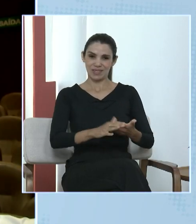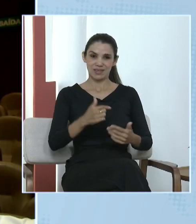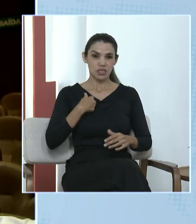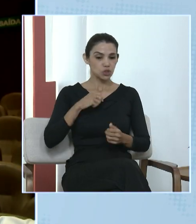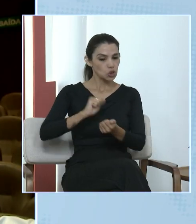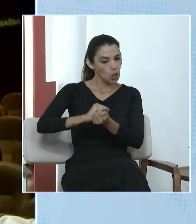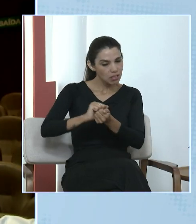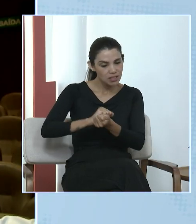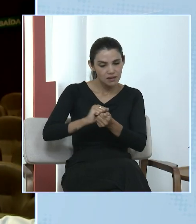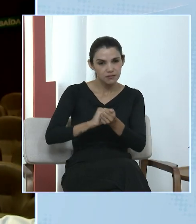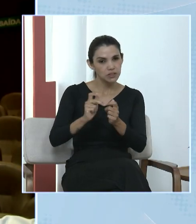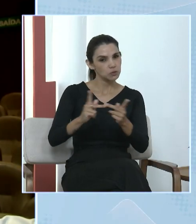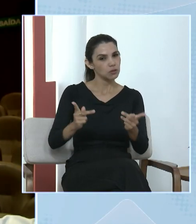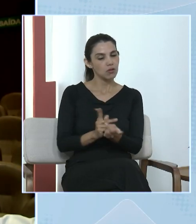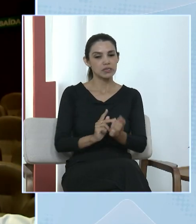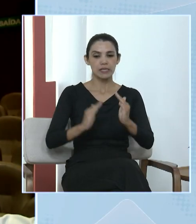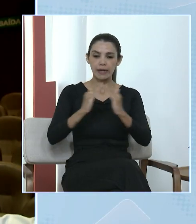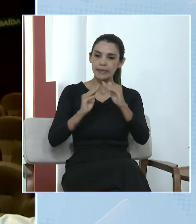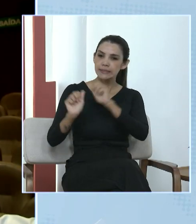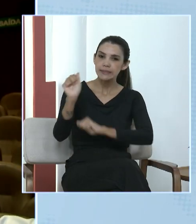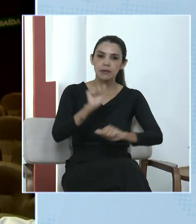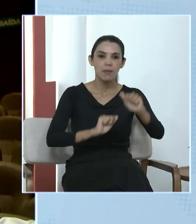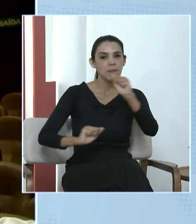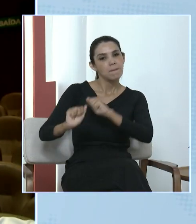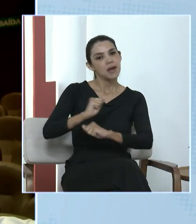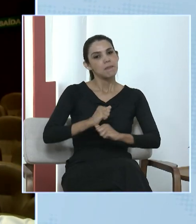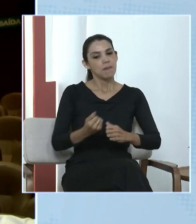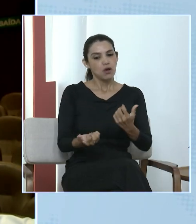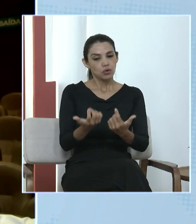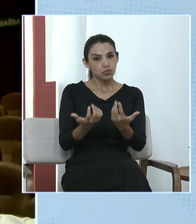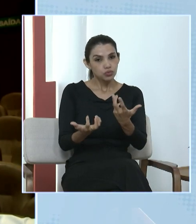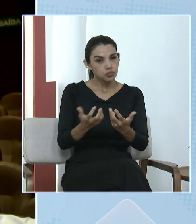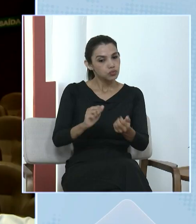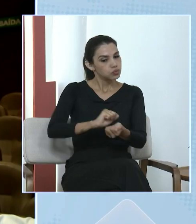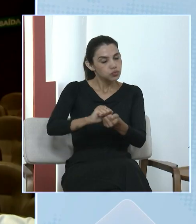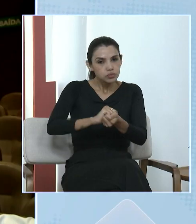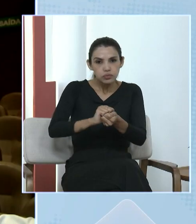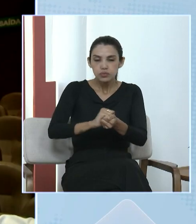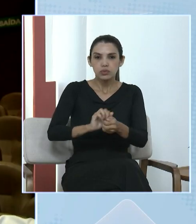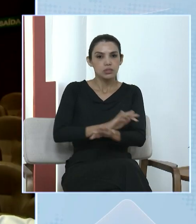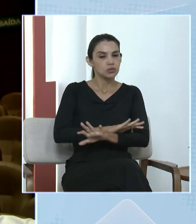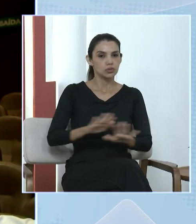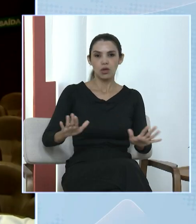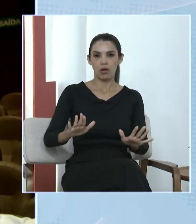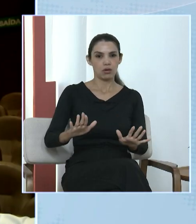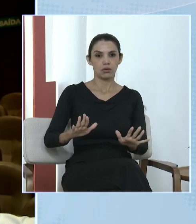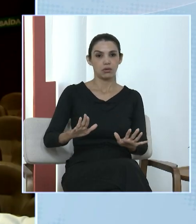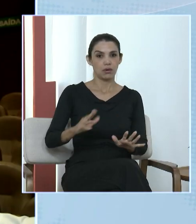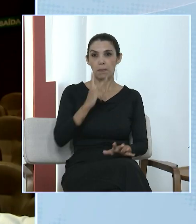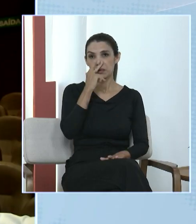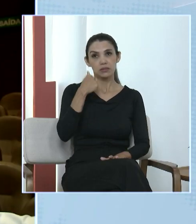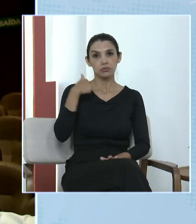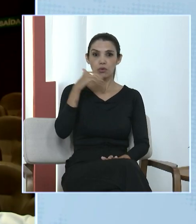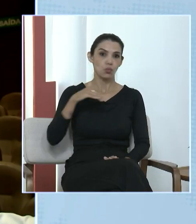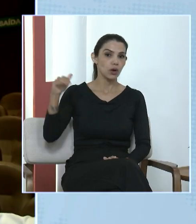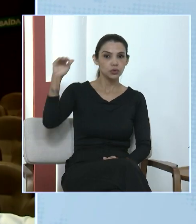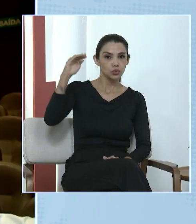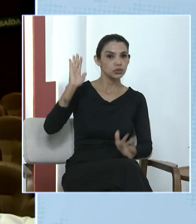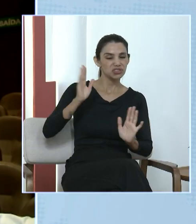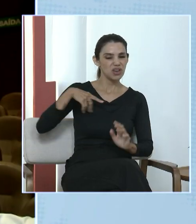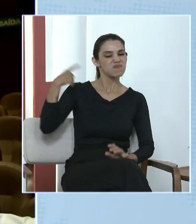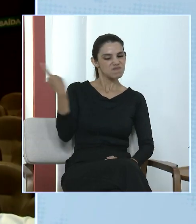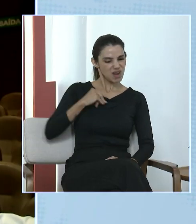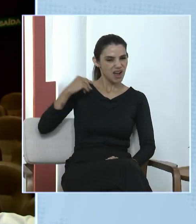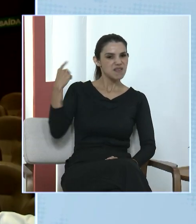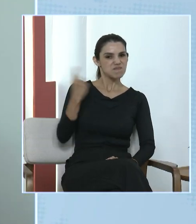lavar a louça, limpar a casa, limpar o fogão, fazer faxina normal, como sem saber. Apanhei